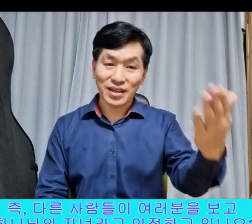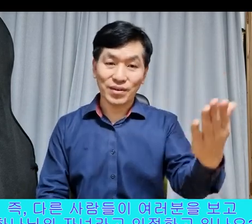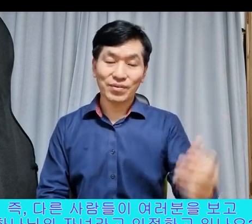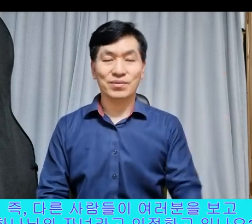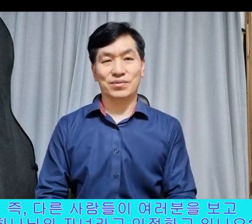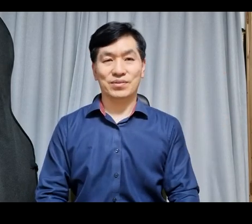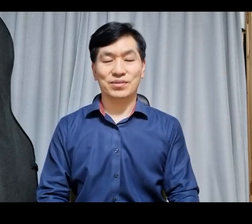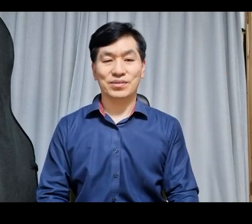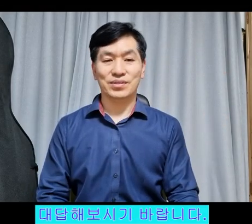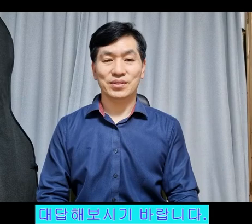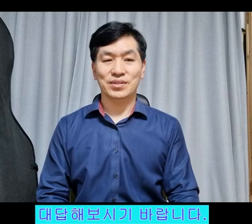있나요?